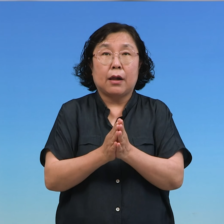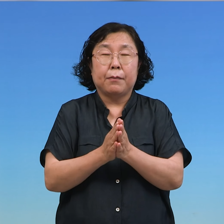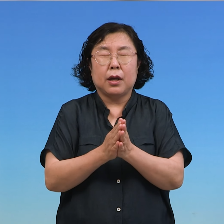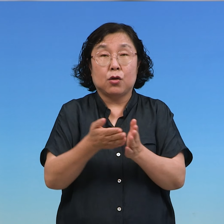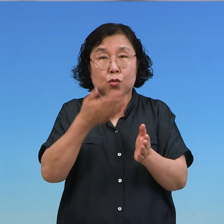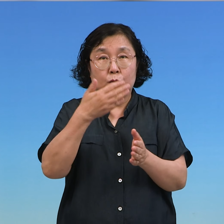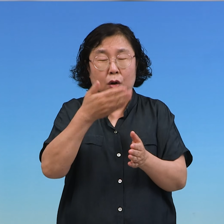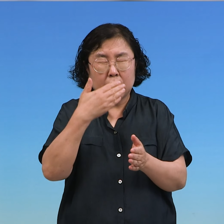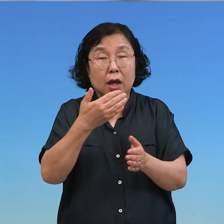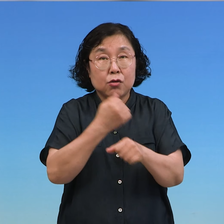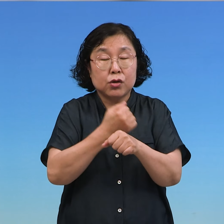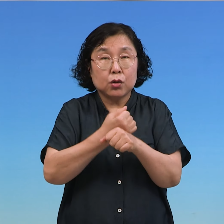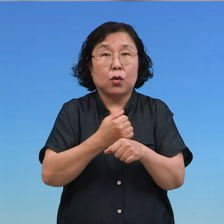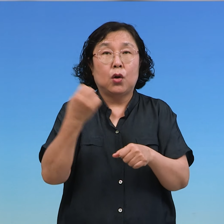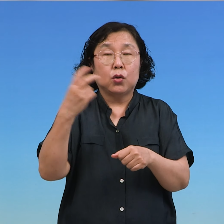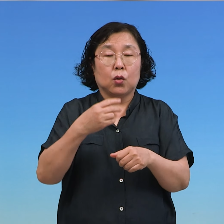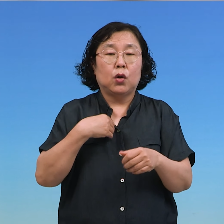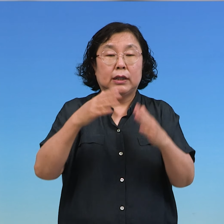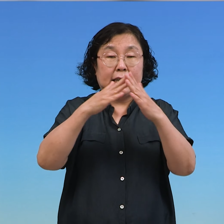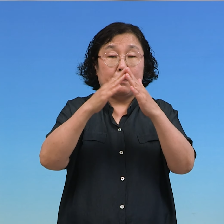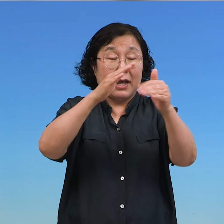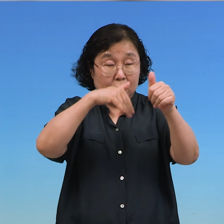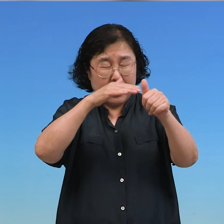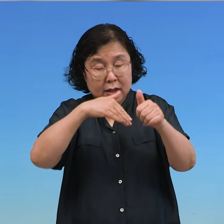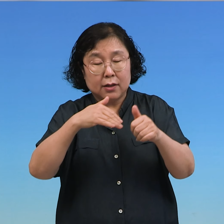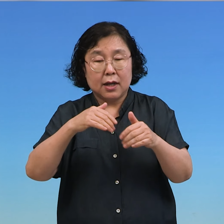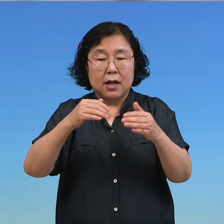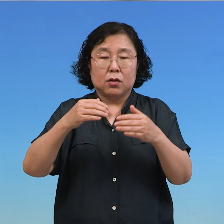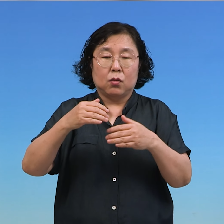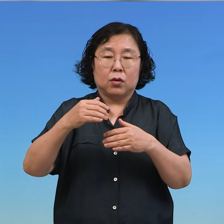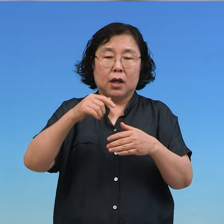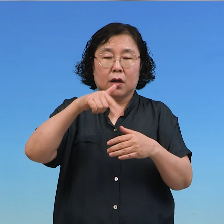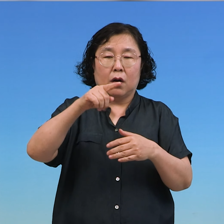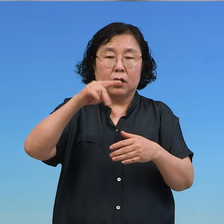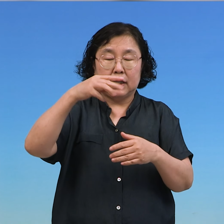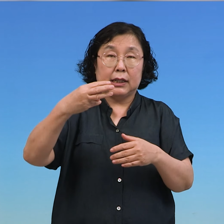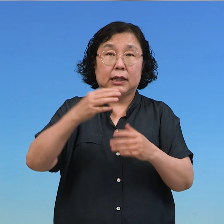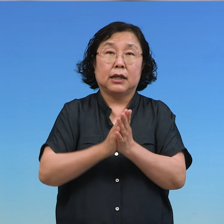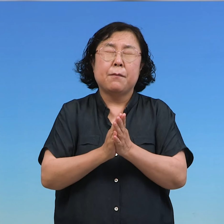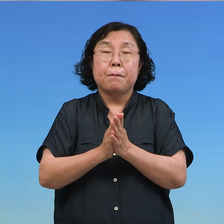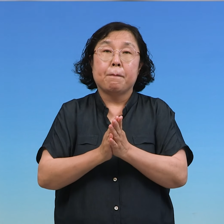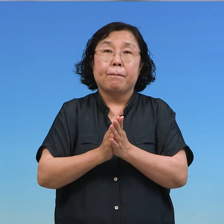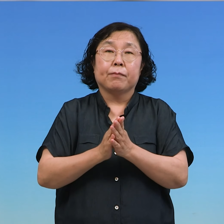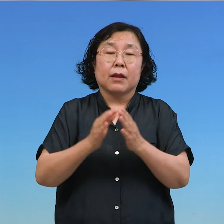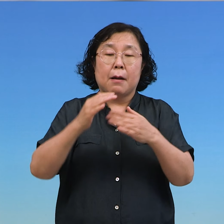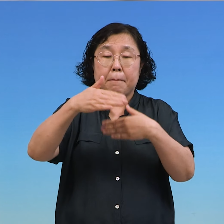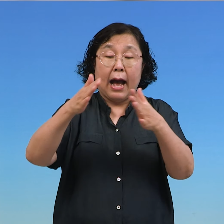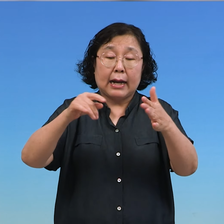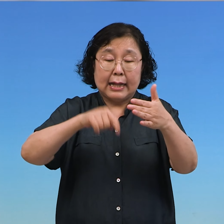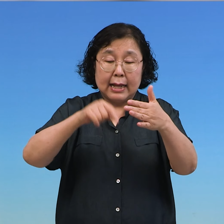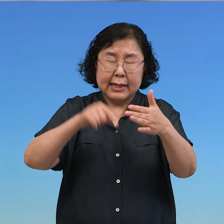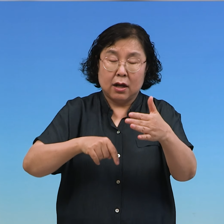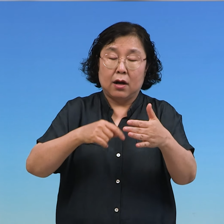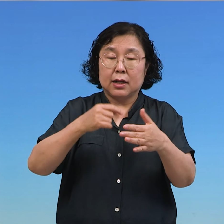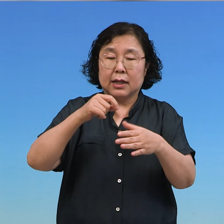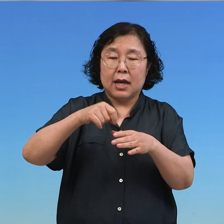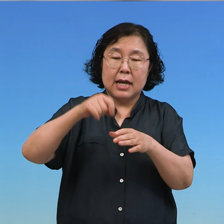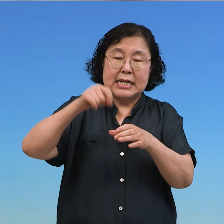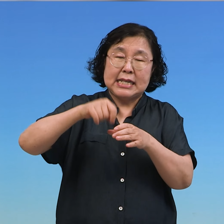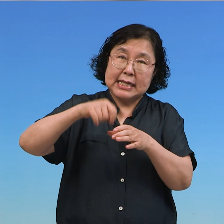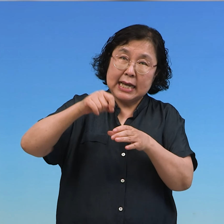구워서 주시고 그리고는 이제 그 다음에 들어와 그래서 거실에서 차 한잔하고 그러면서 털